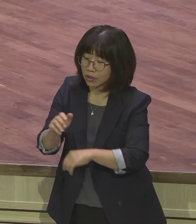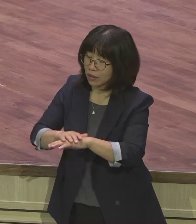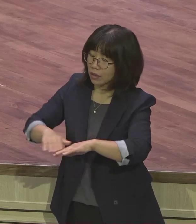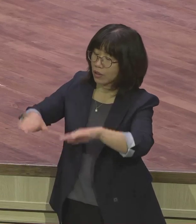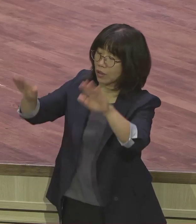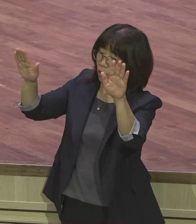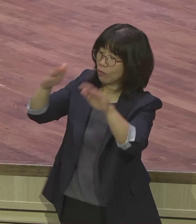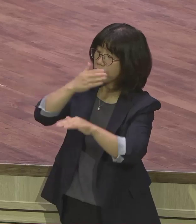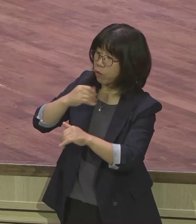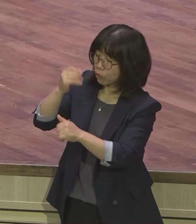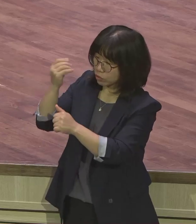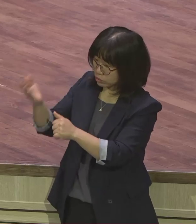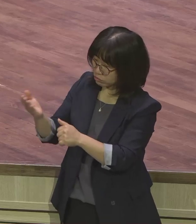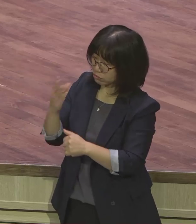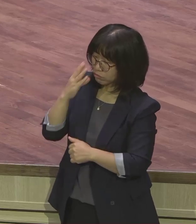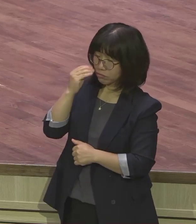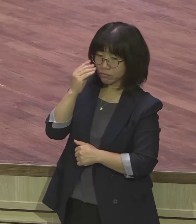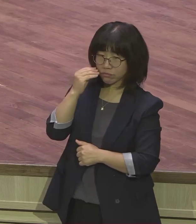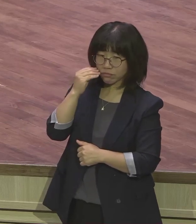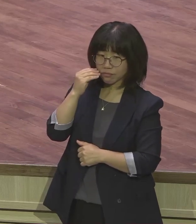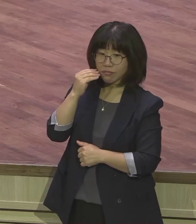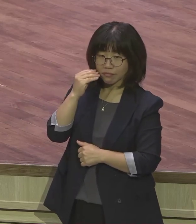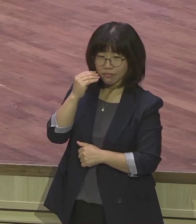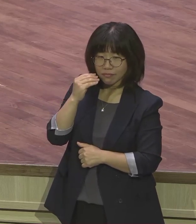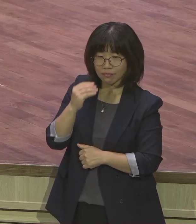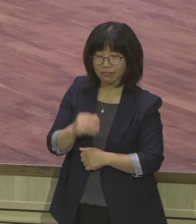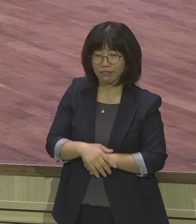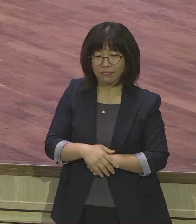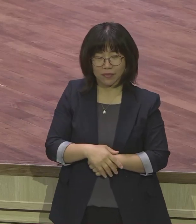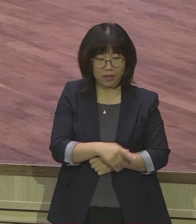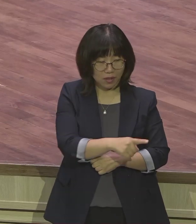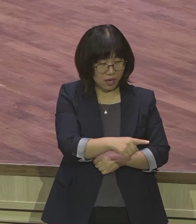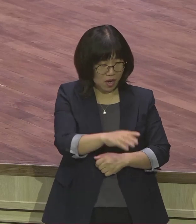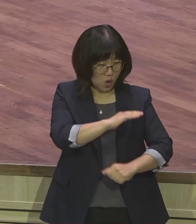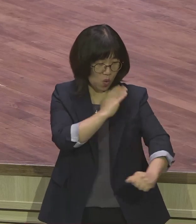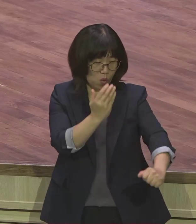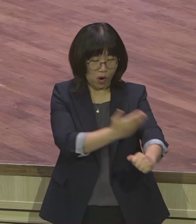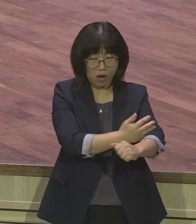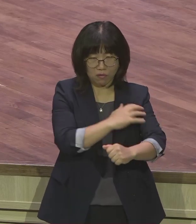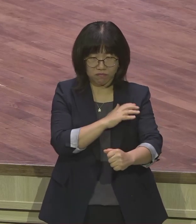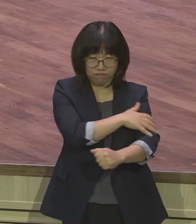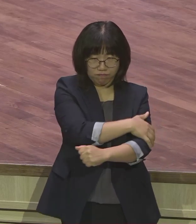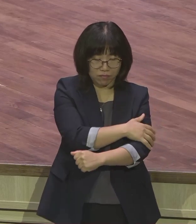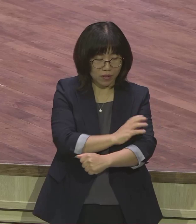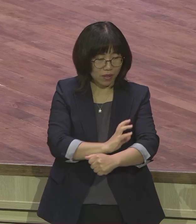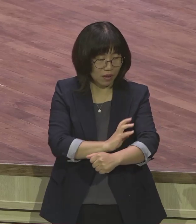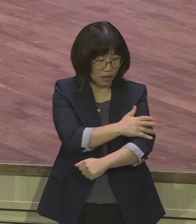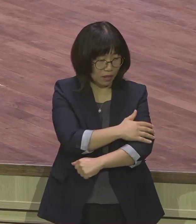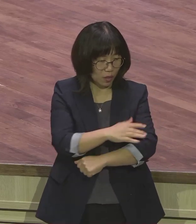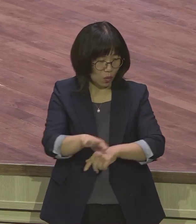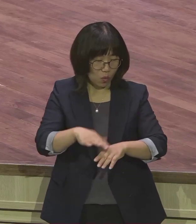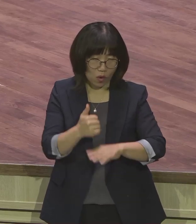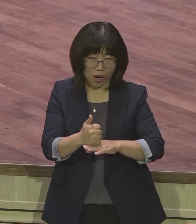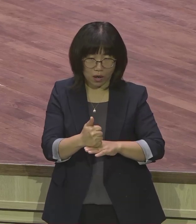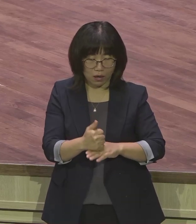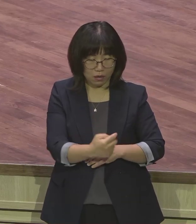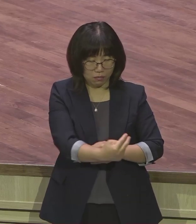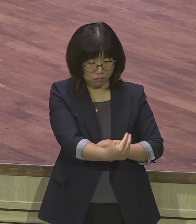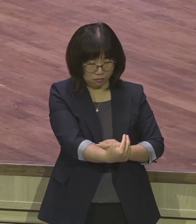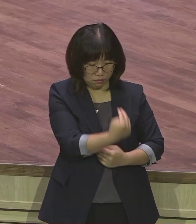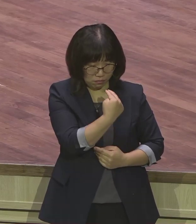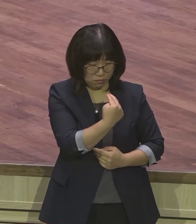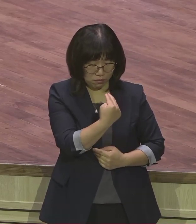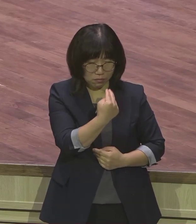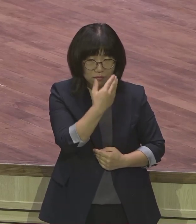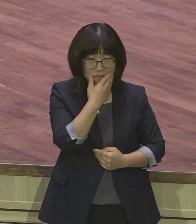축복해요 어떻게 당시 최강 권력을 가진 바로 왕 앞에서 아무것도 없는 보잘것 없는